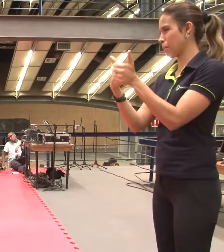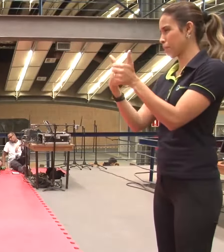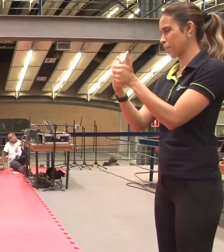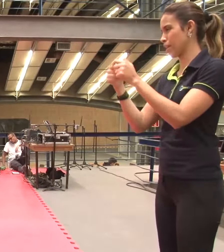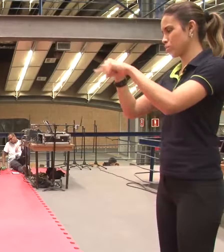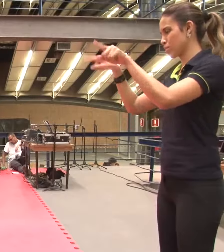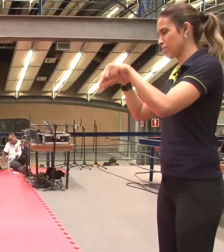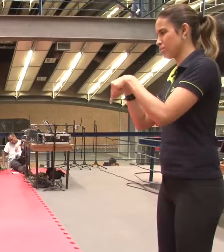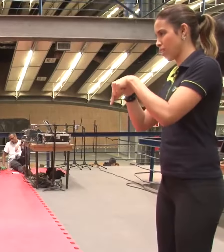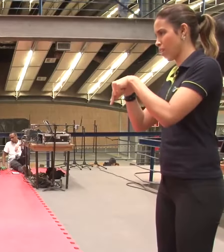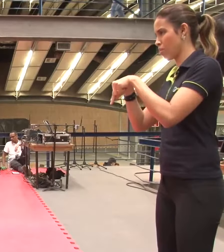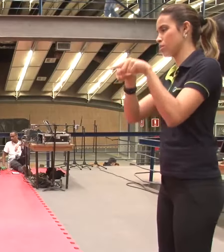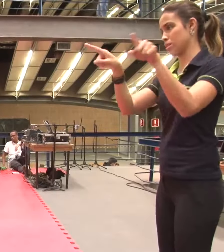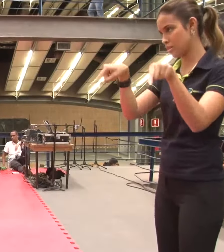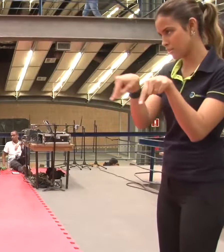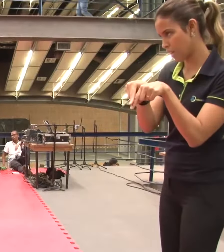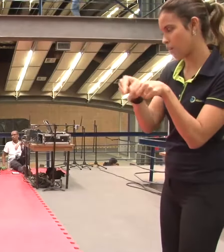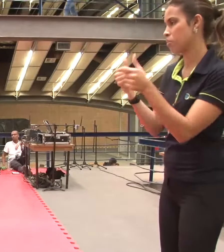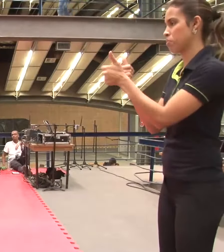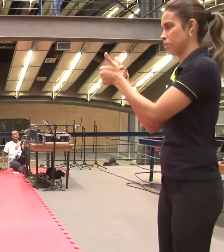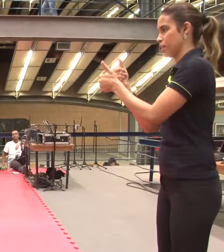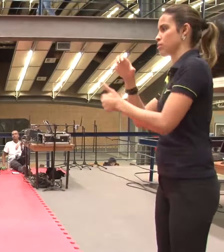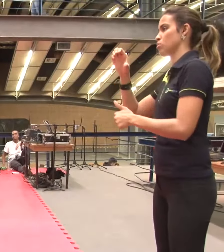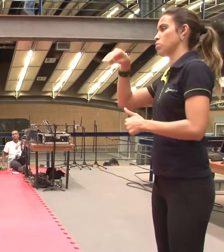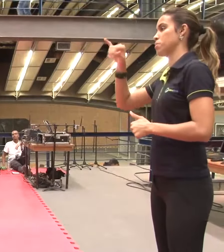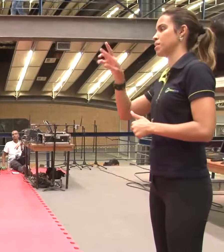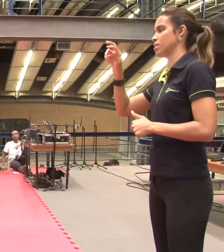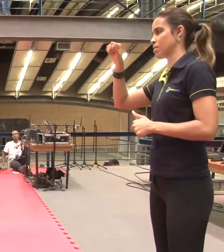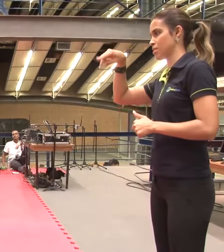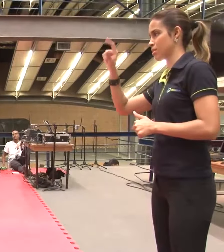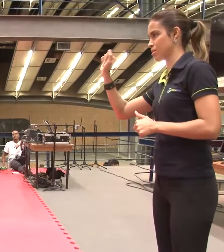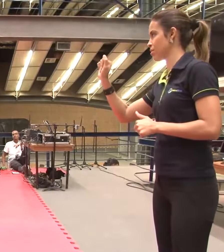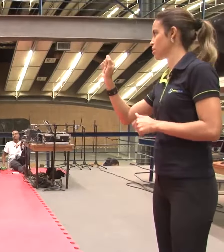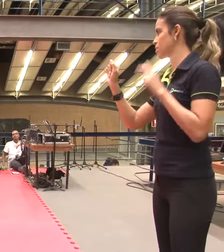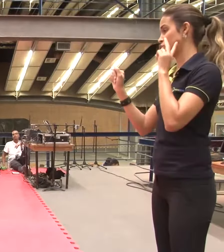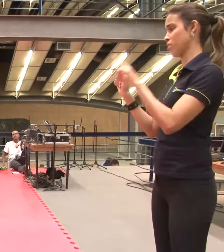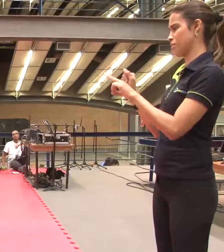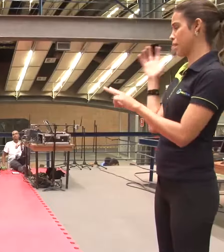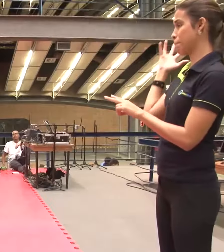quintal do cortiço ao espaço da sala de Miranda, vai ser o oposto. É lindo.